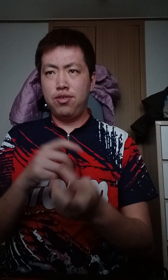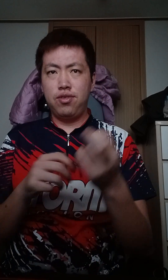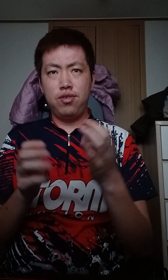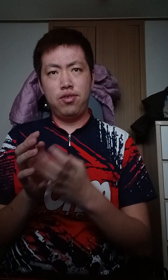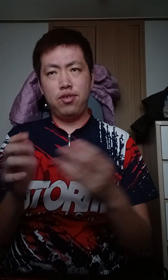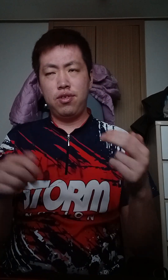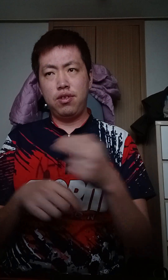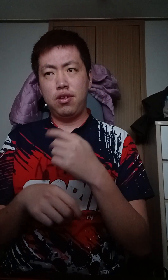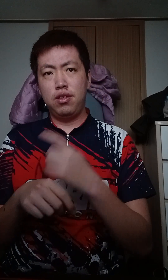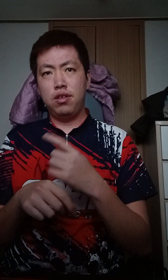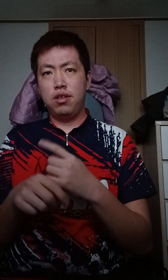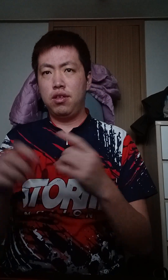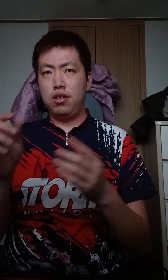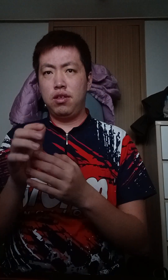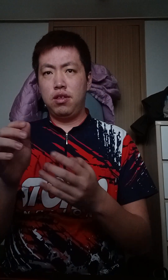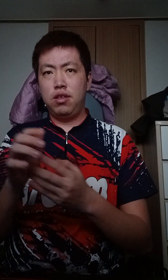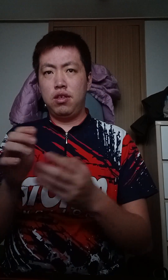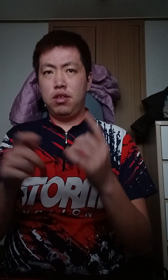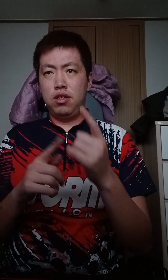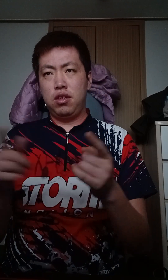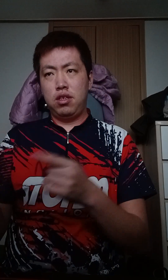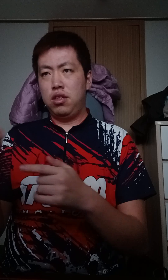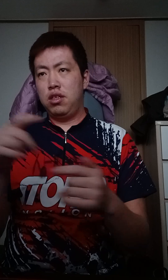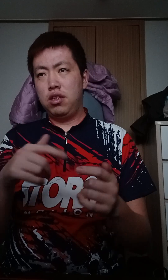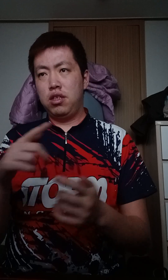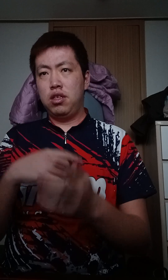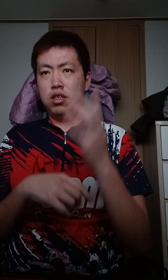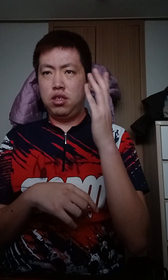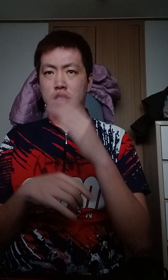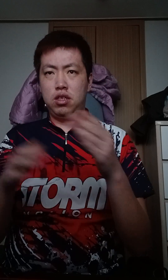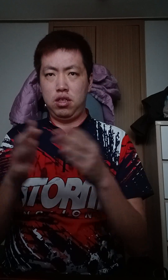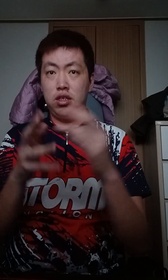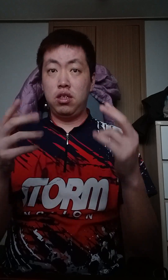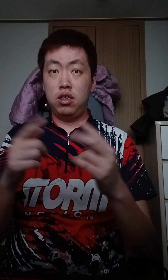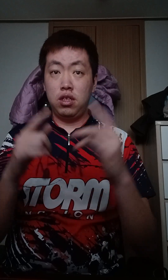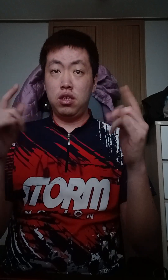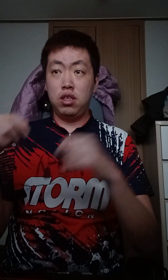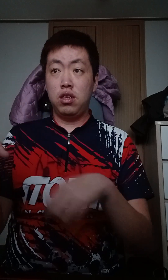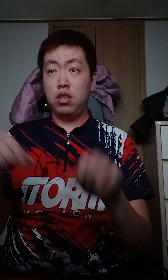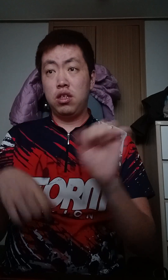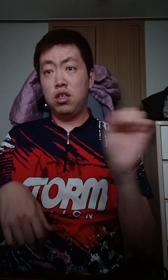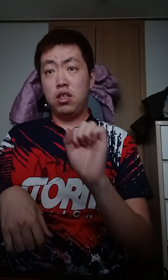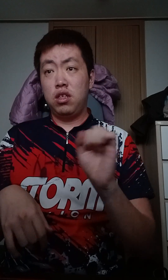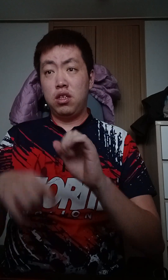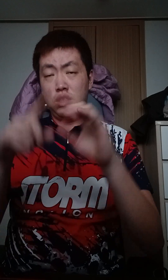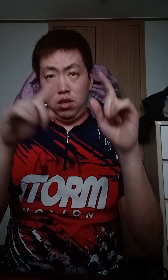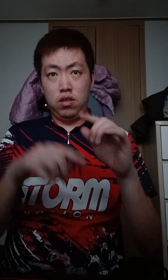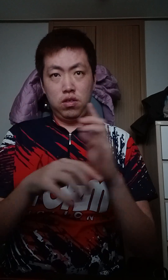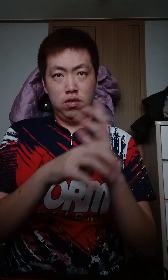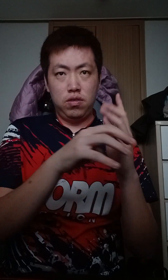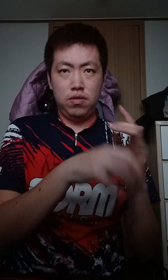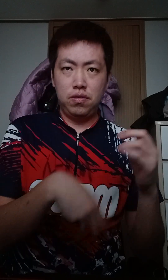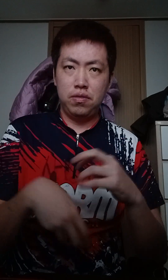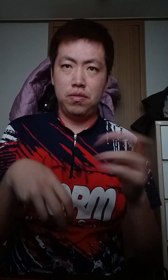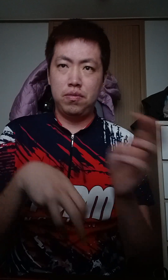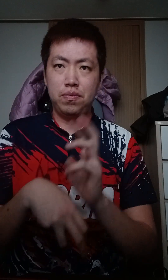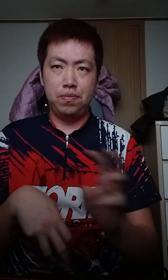진행 방향에 사고였어요. 이제 마을버스 같은 경우에는 차가 크고 안에 승객들이 있다 보니까 급브레이크를 못 밟으니까 기계에 미끄러워서